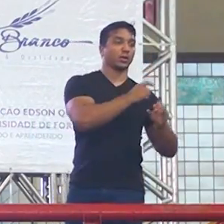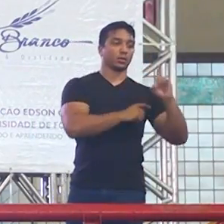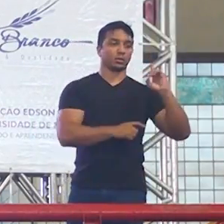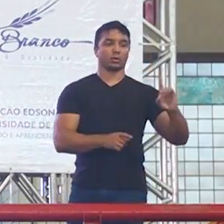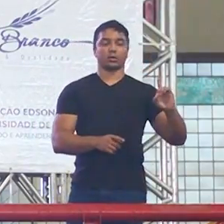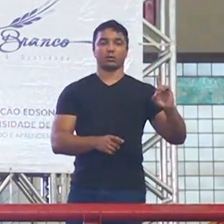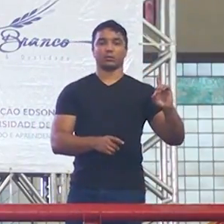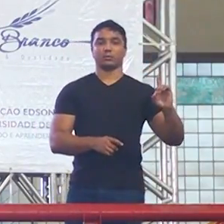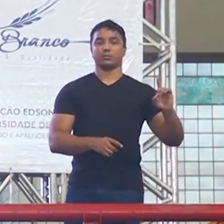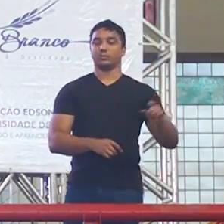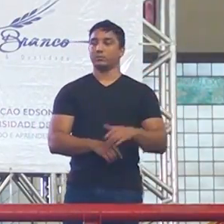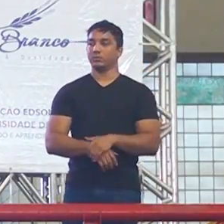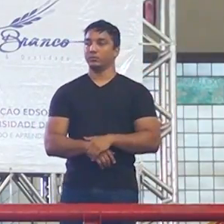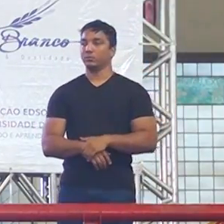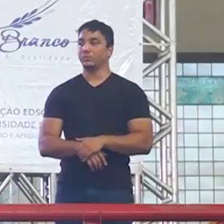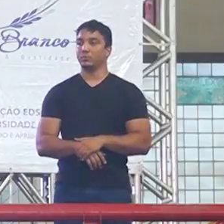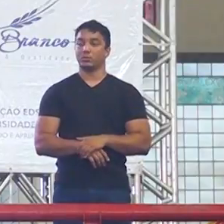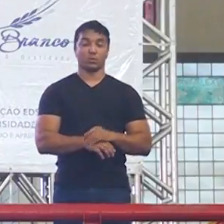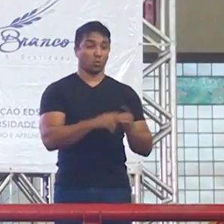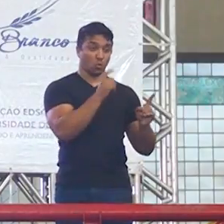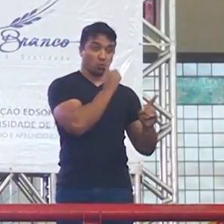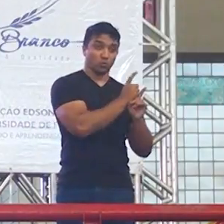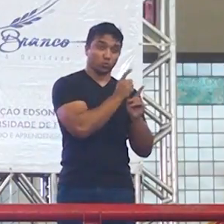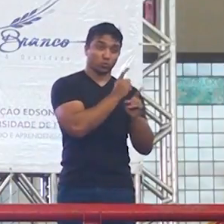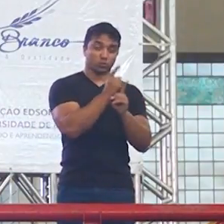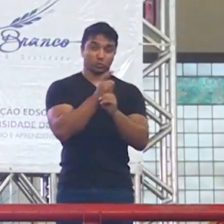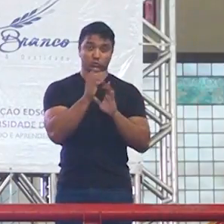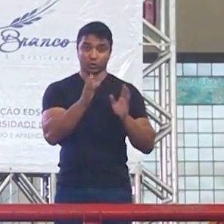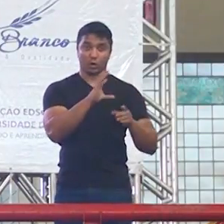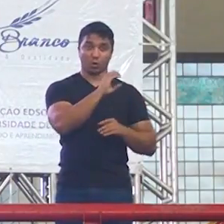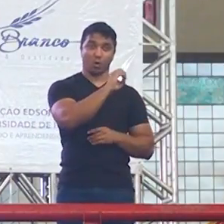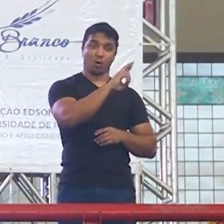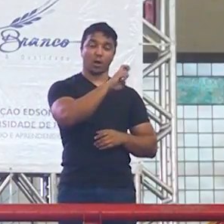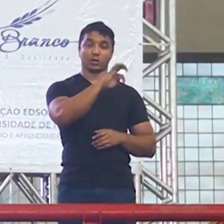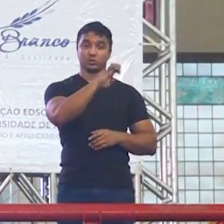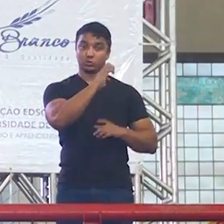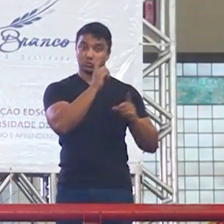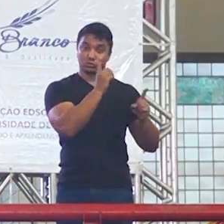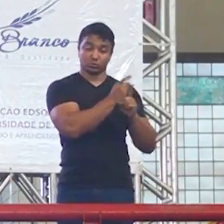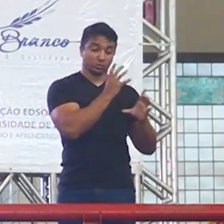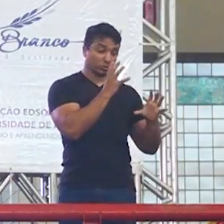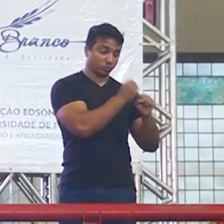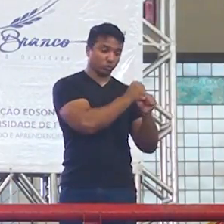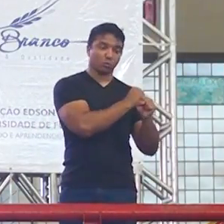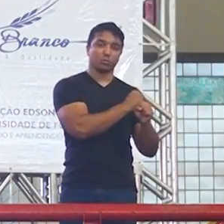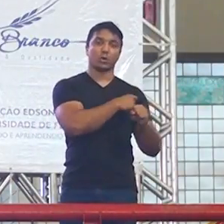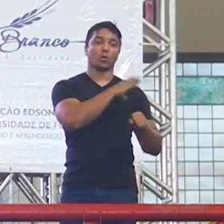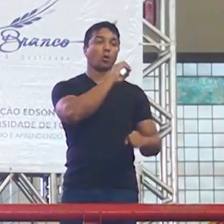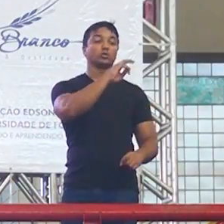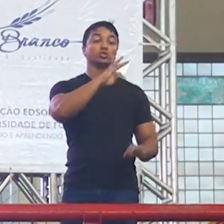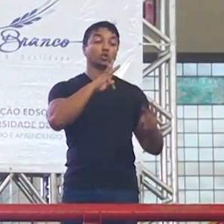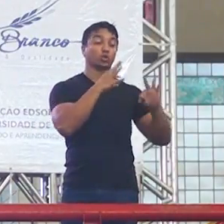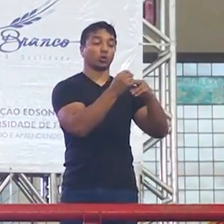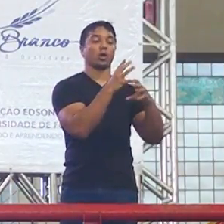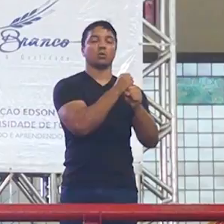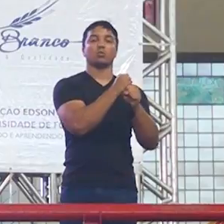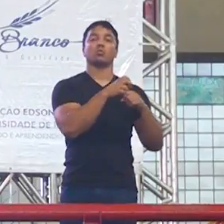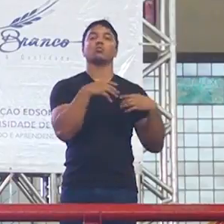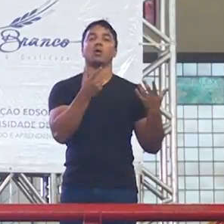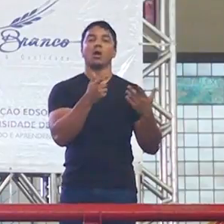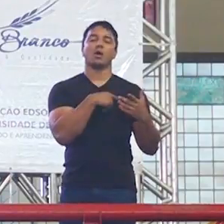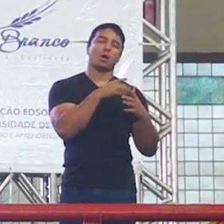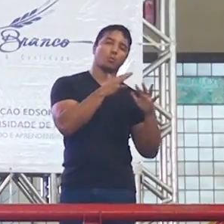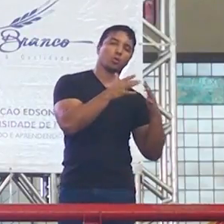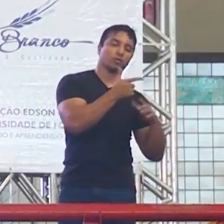dado. Acha a corrente em cada aparelho, depois soma. Tem a corrente total. Coloca um pouquinho acima.